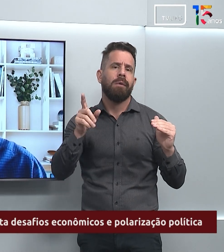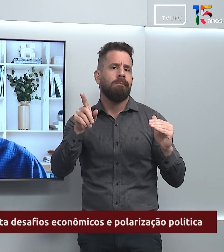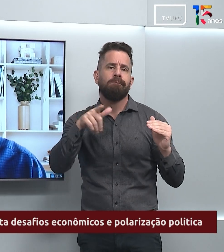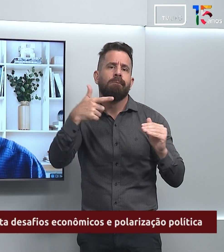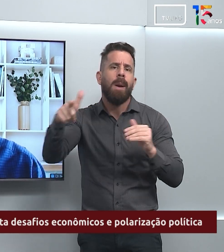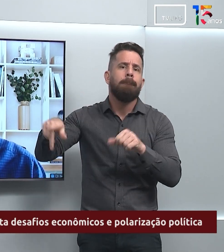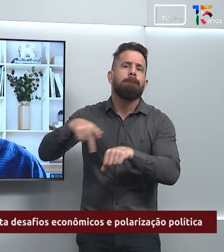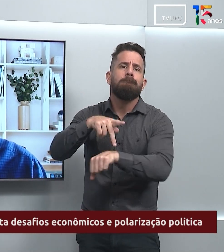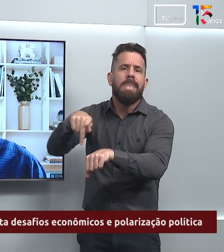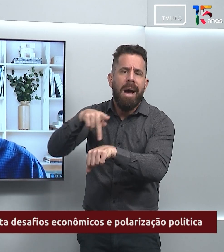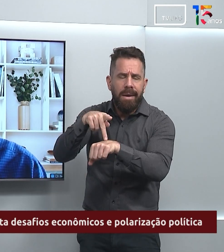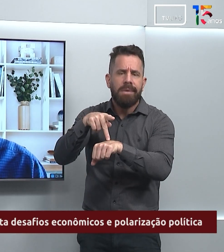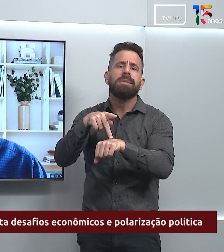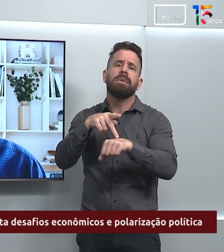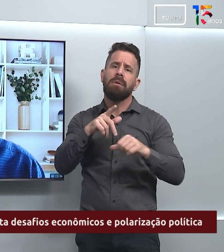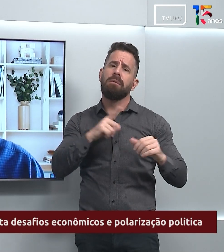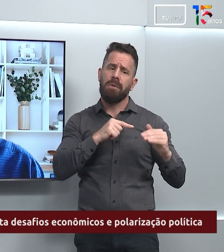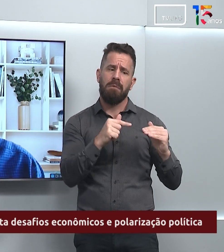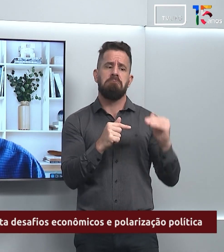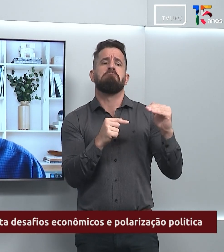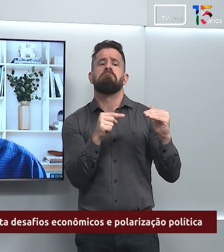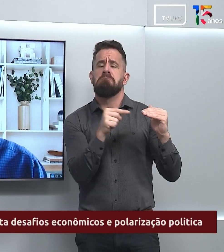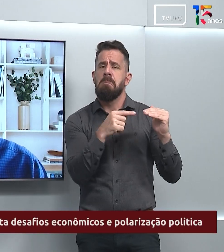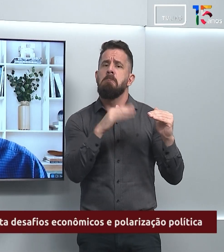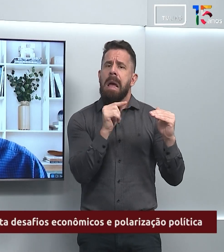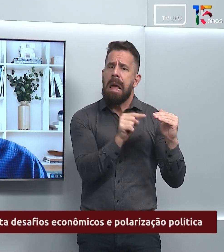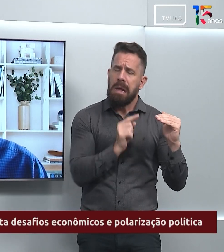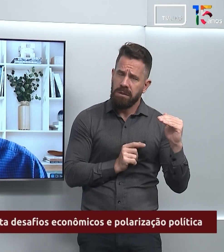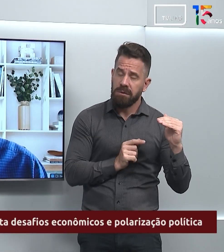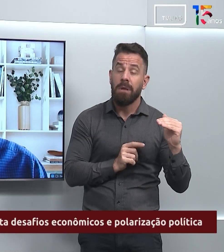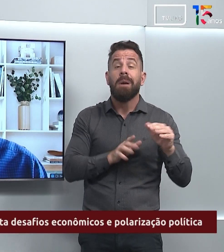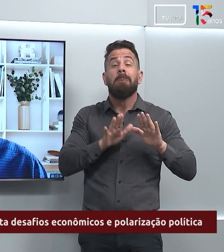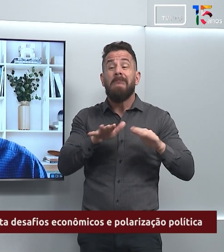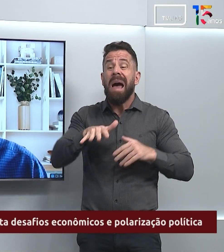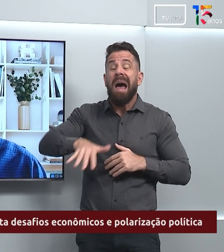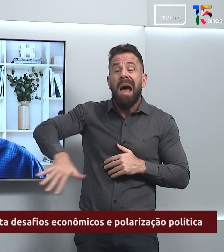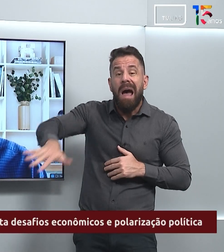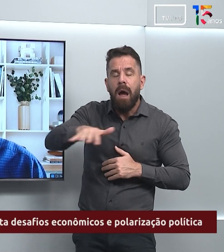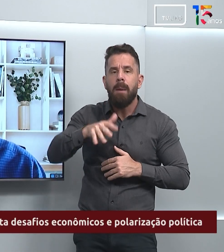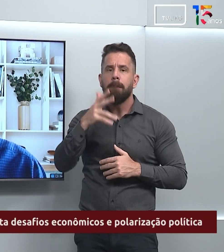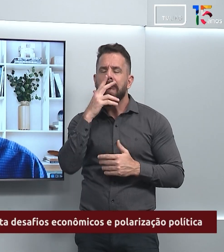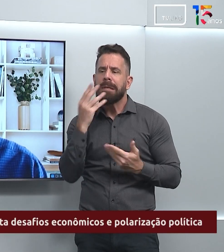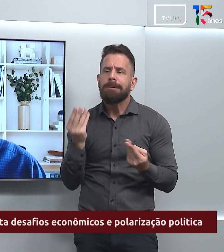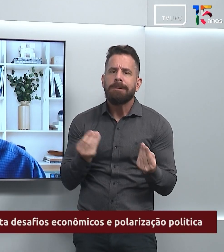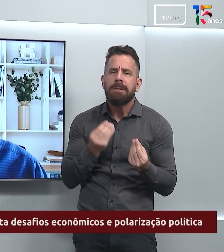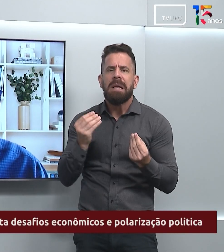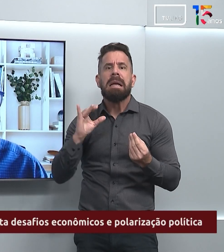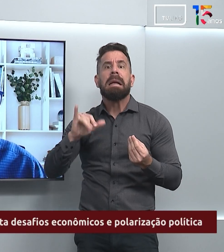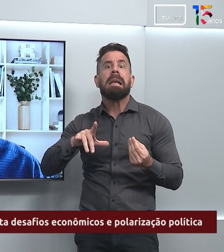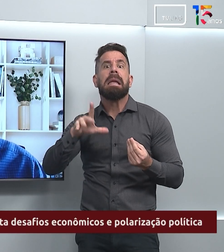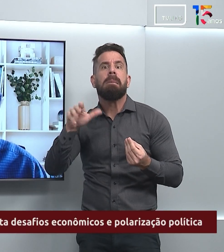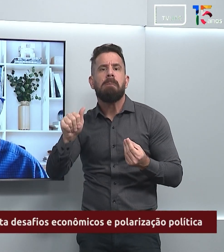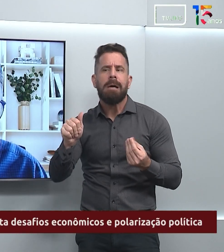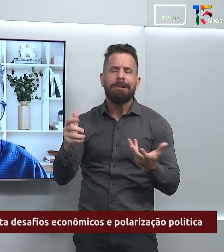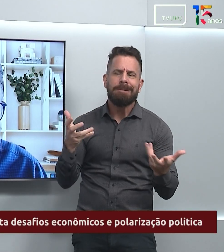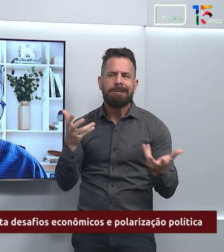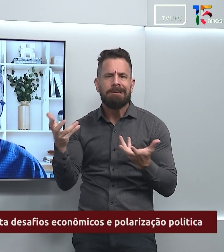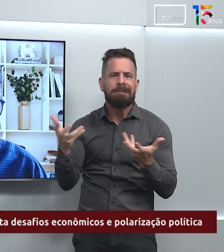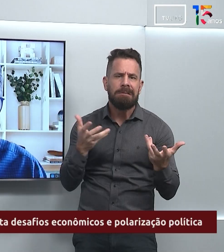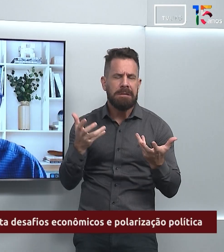criou, né, no mercado, de que o Brasil estaria à beira de uma